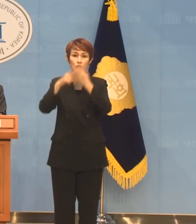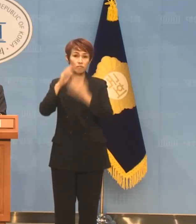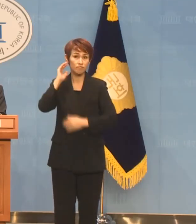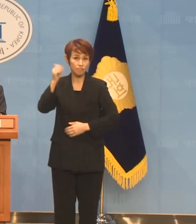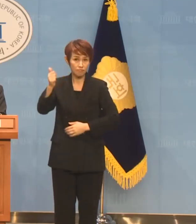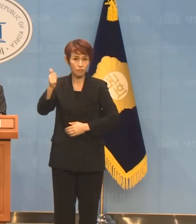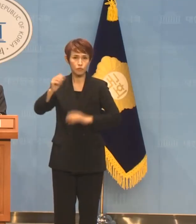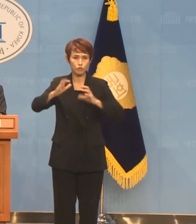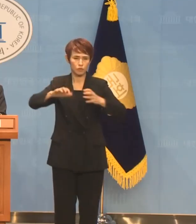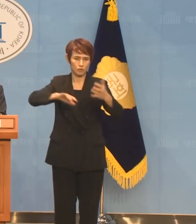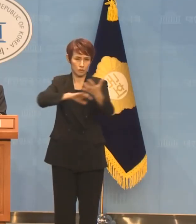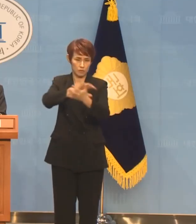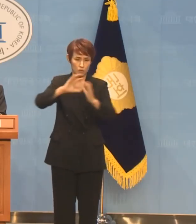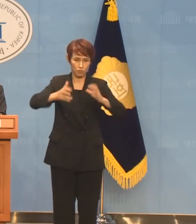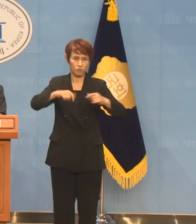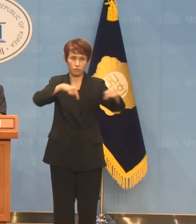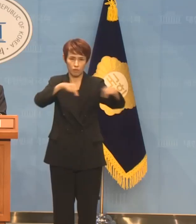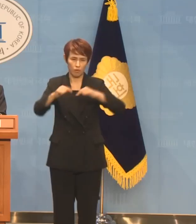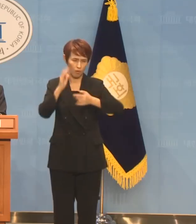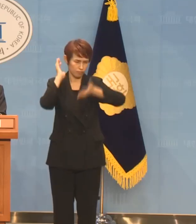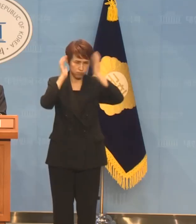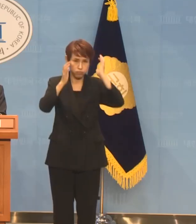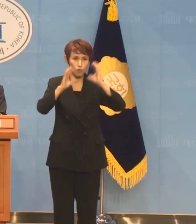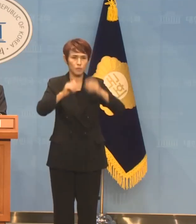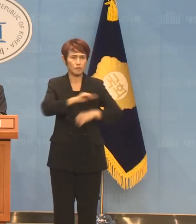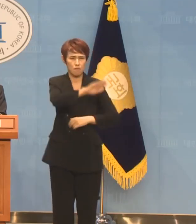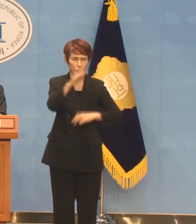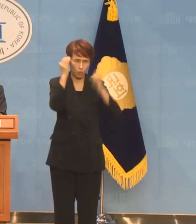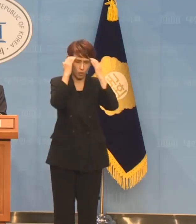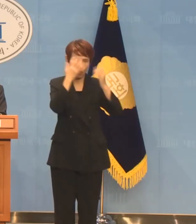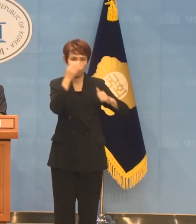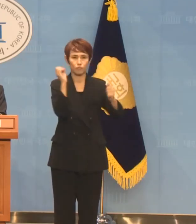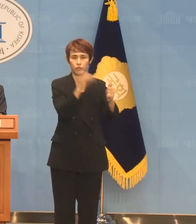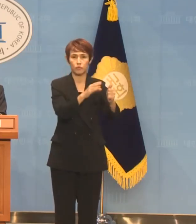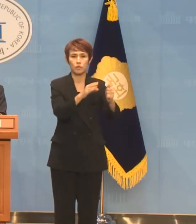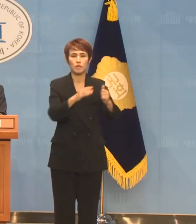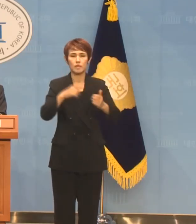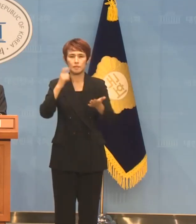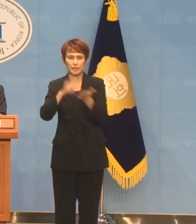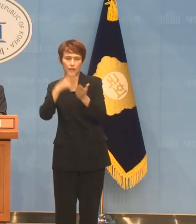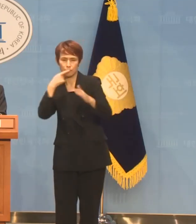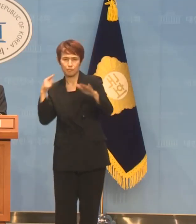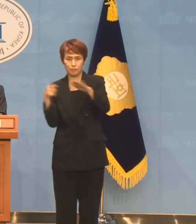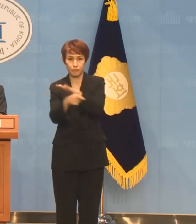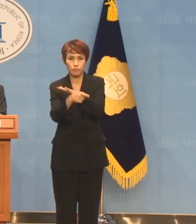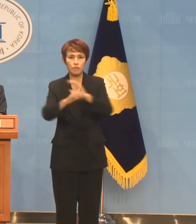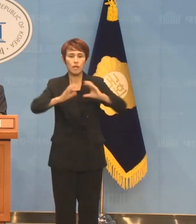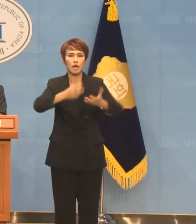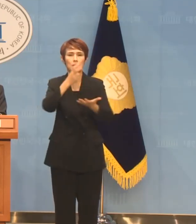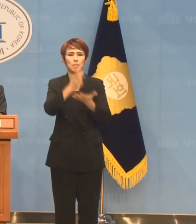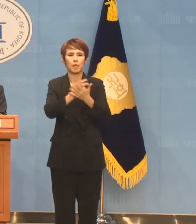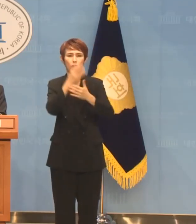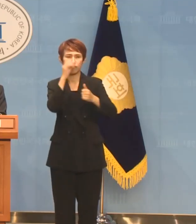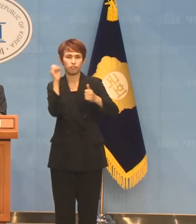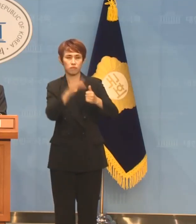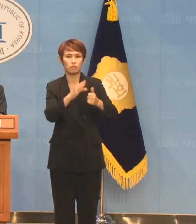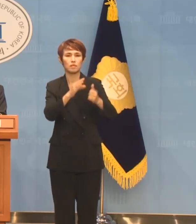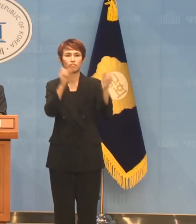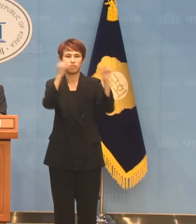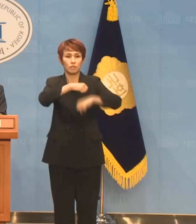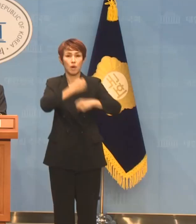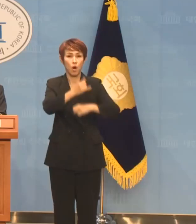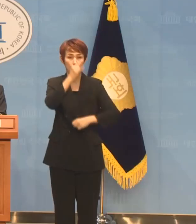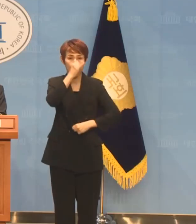윤석열은 국정의 혼란과 국민의 고통을 무시한 채 비상계엄을 통해 헌법과 법치를 무너뜨리려 한 행위를